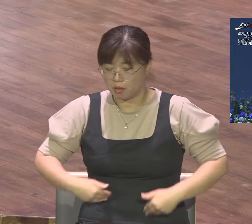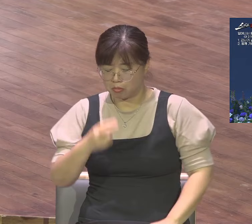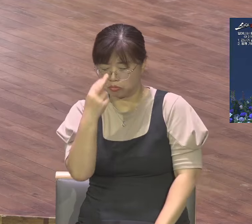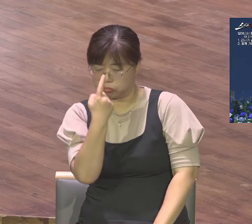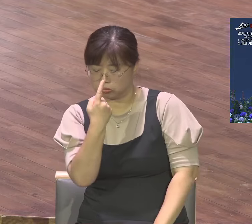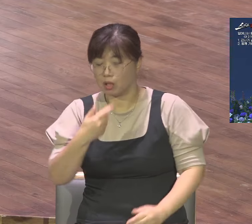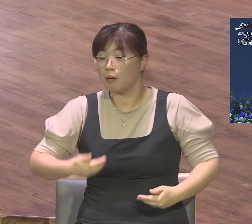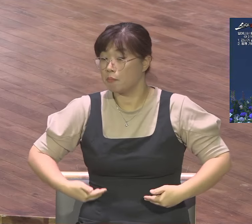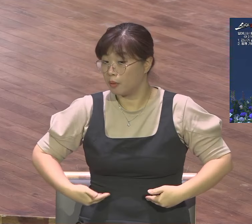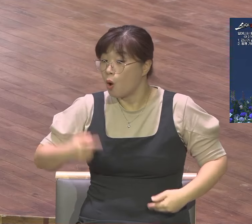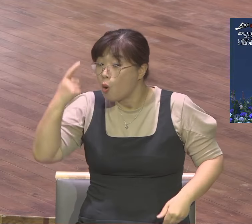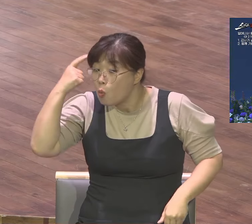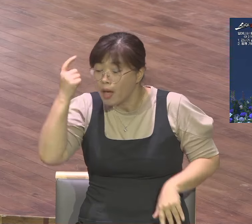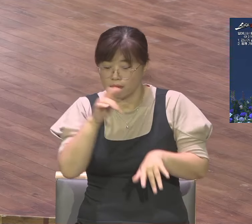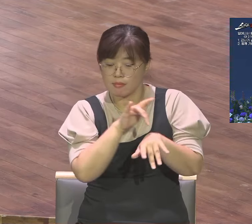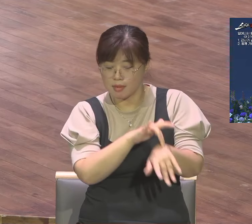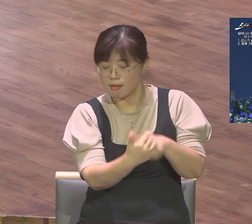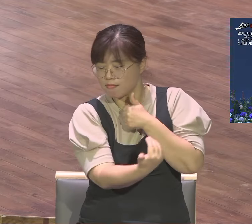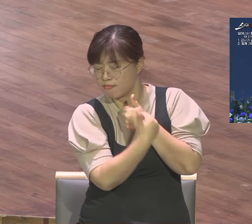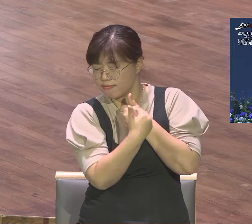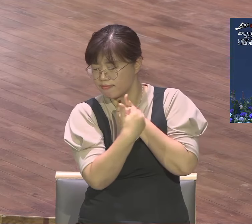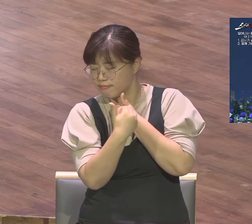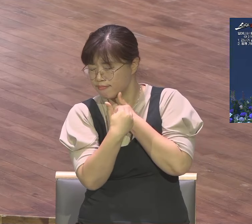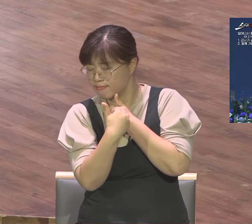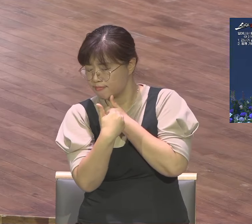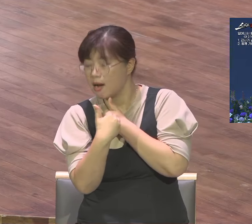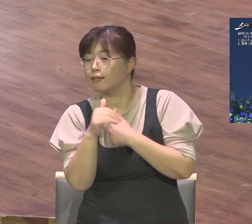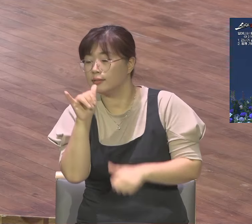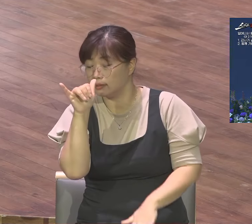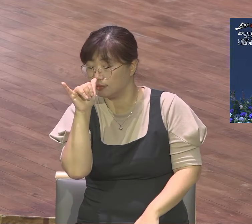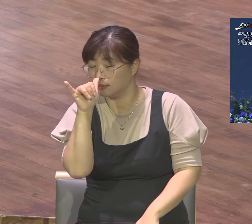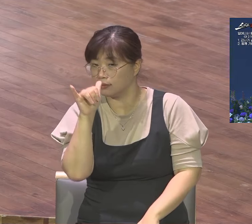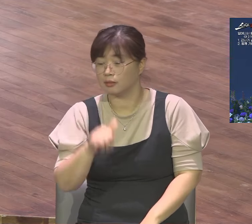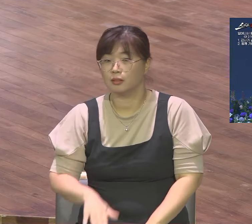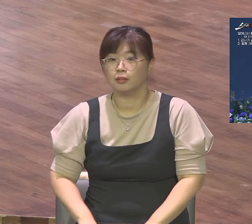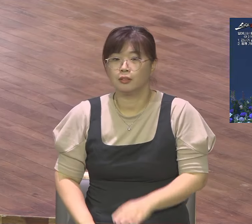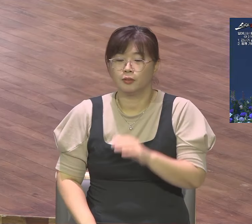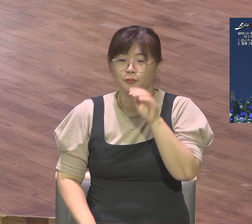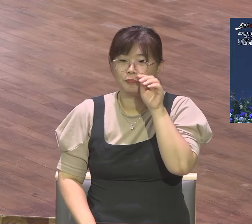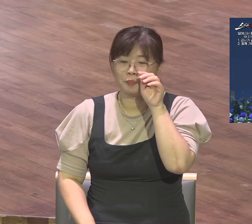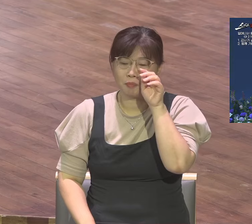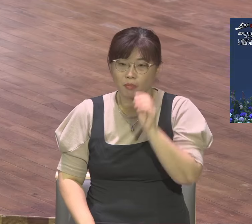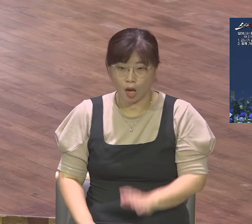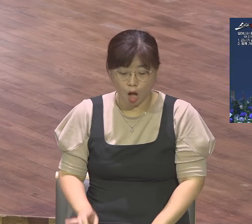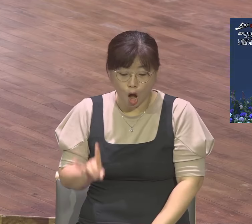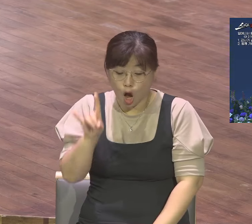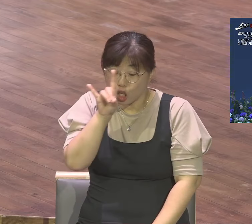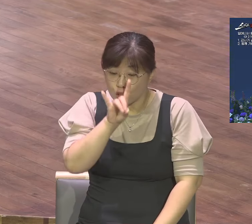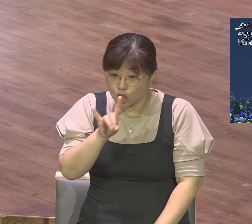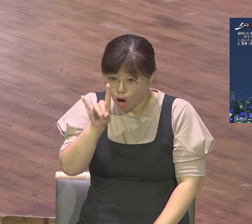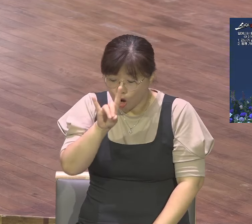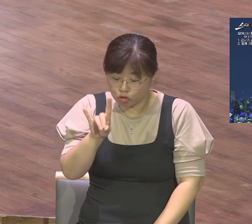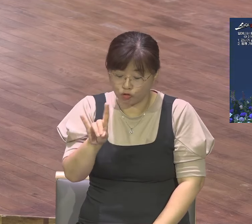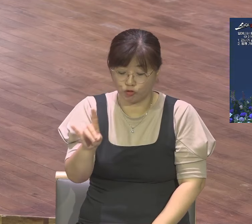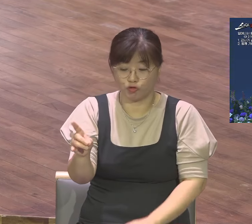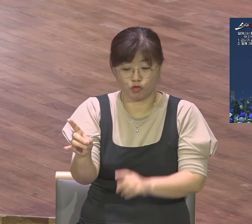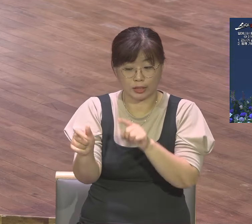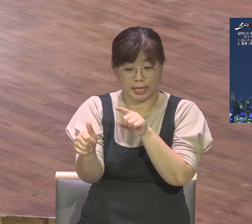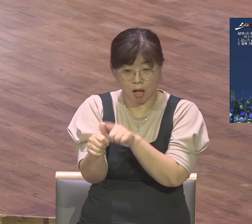깨어있으라. 그리고 이 본문에 잘 봐야 할 것은요 그냥 여우가 아니에요. 작은 여우라 그랬어요. 자 우리의